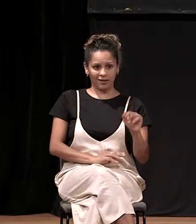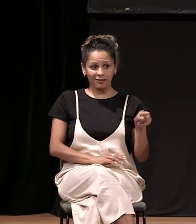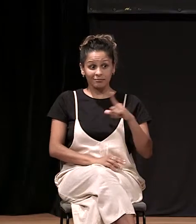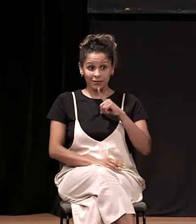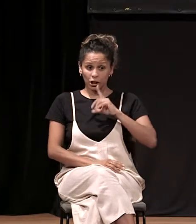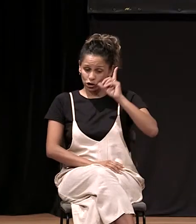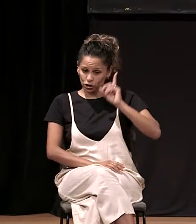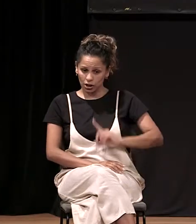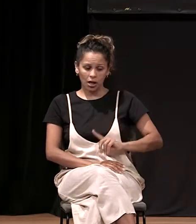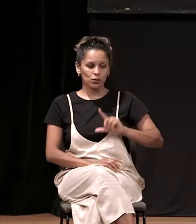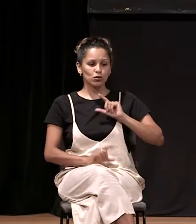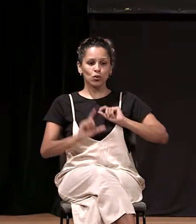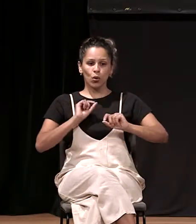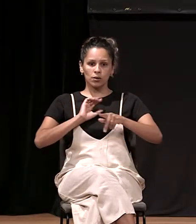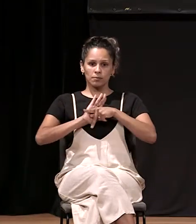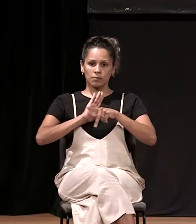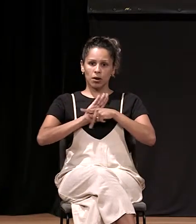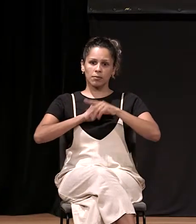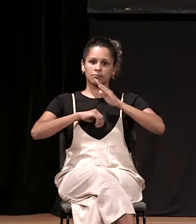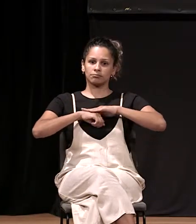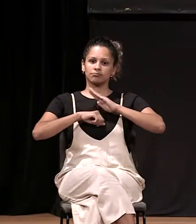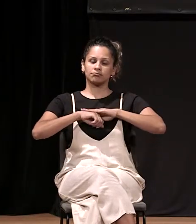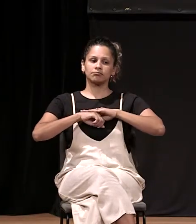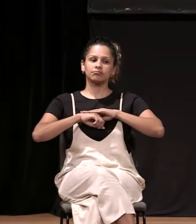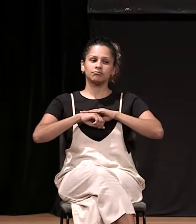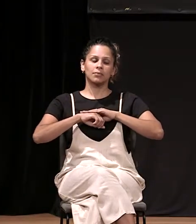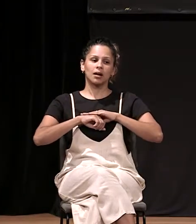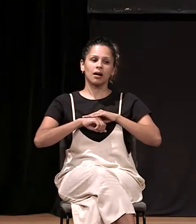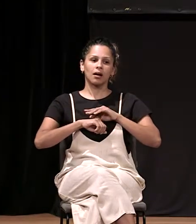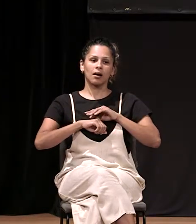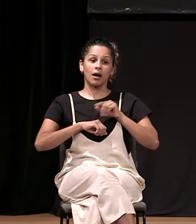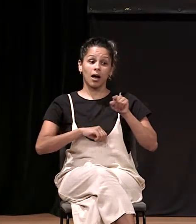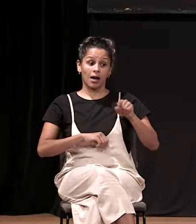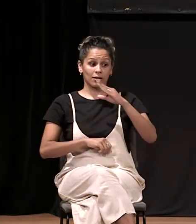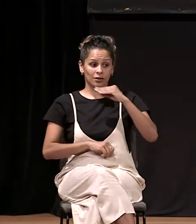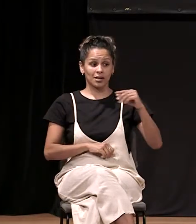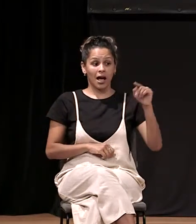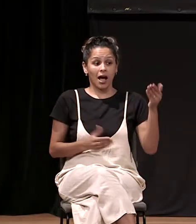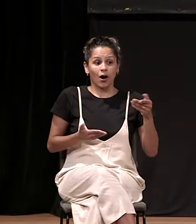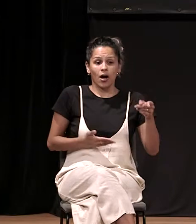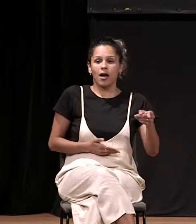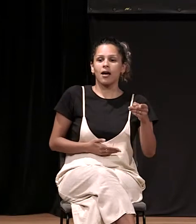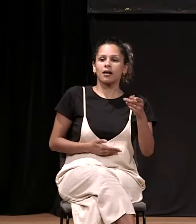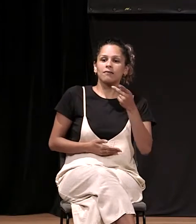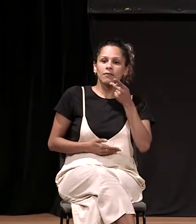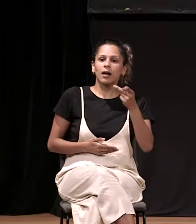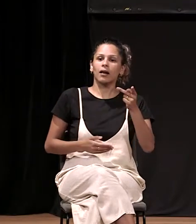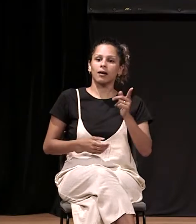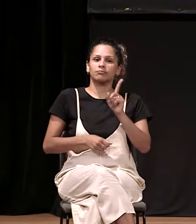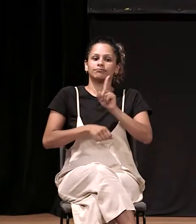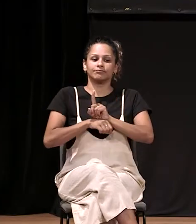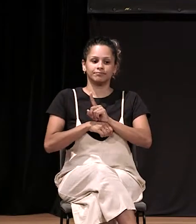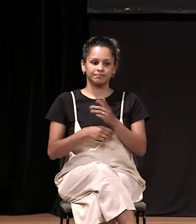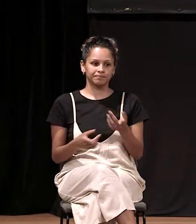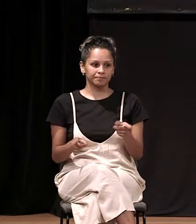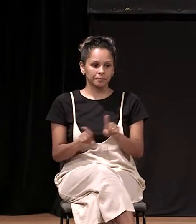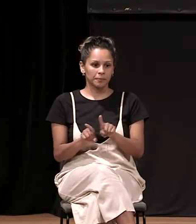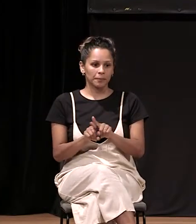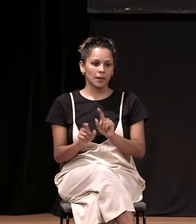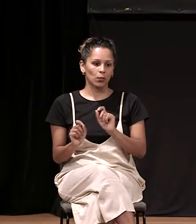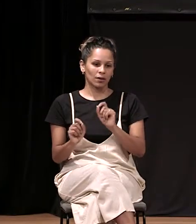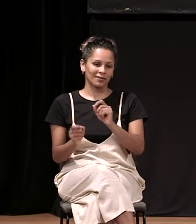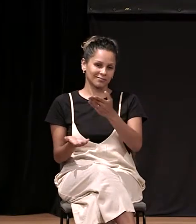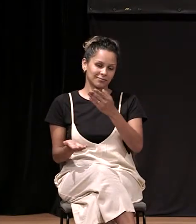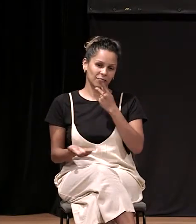E é ela que a gente vai ouvir nesse momento, né? Então, eu fiquei pensando um pouquinho nisso. Em relação ao estresse, também